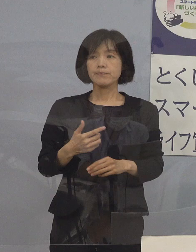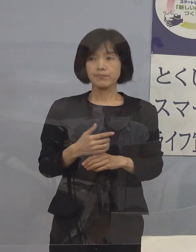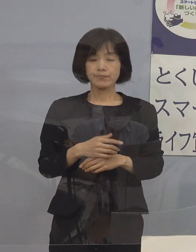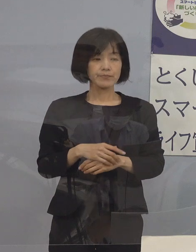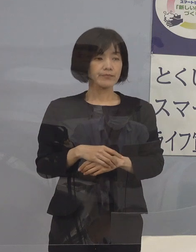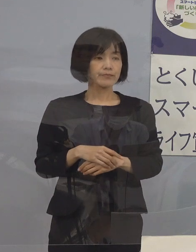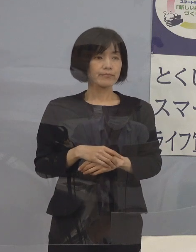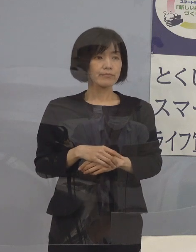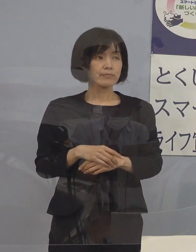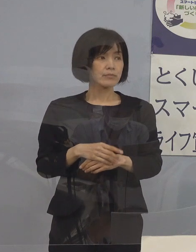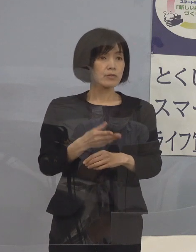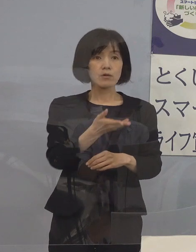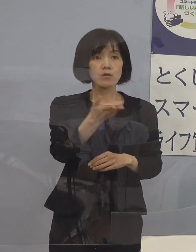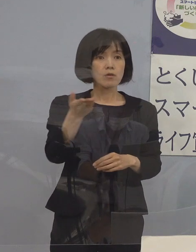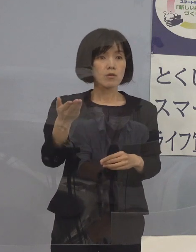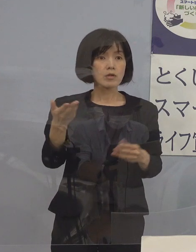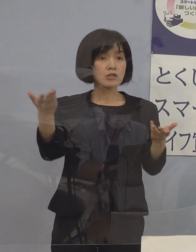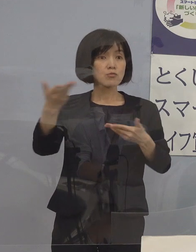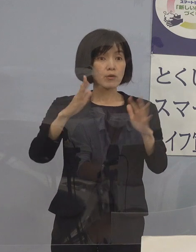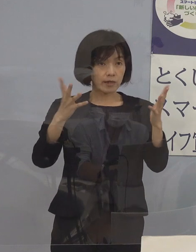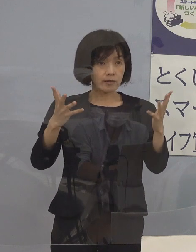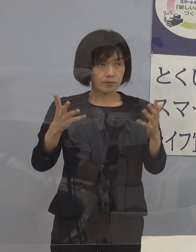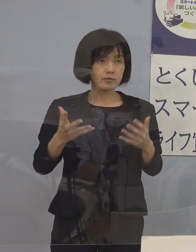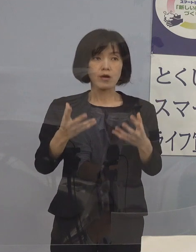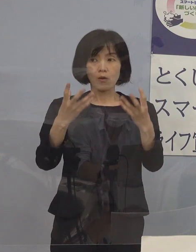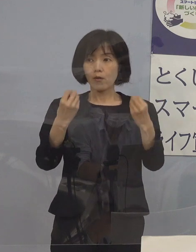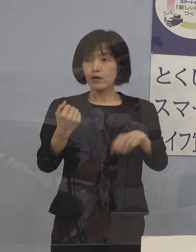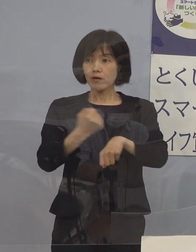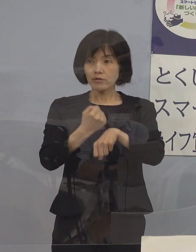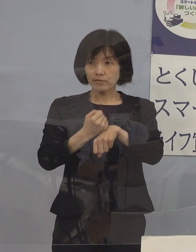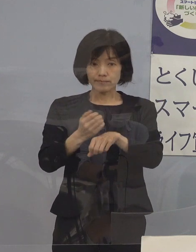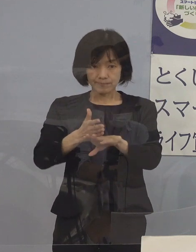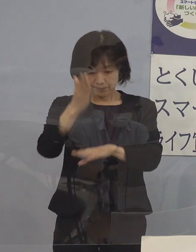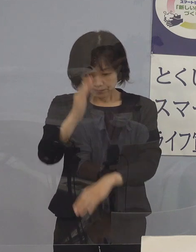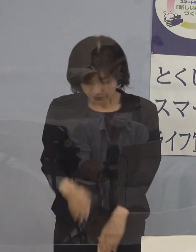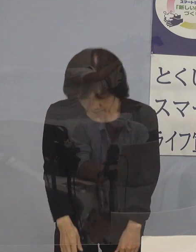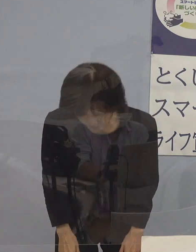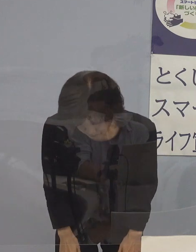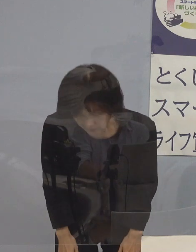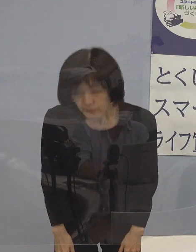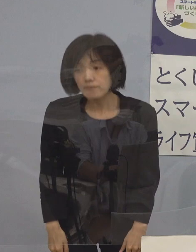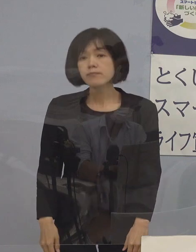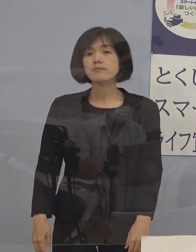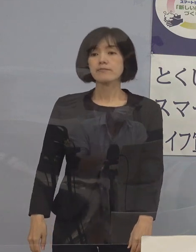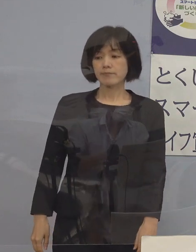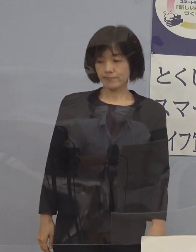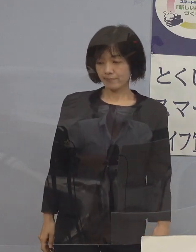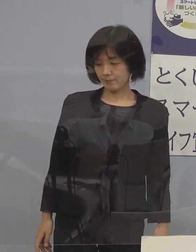こちら大丈夫ですか。はい、じゃあありがとうございます。 はい、どうもありがとうございました。